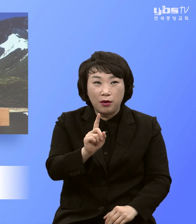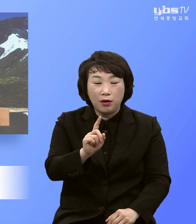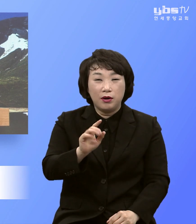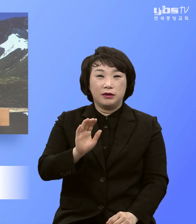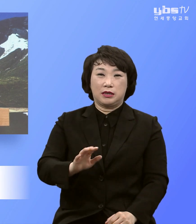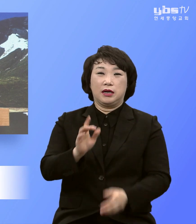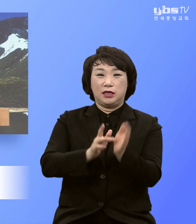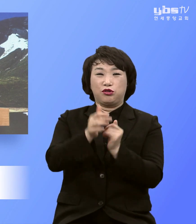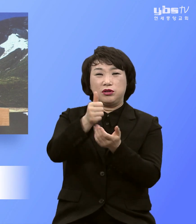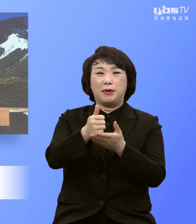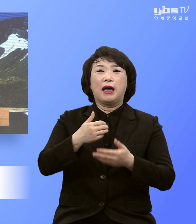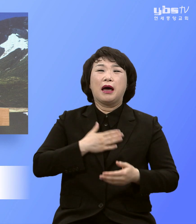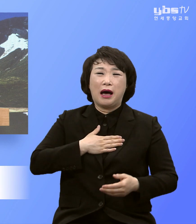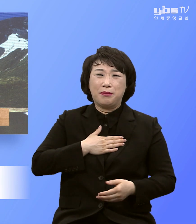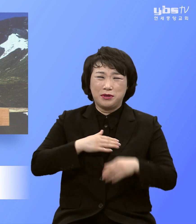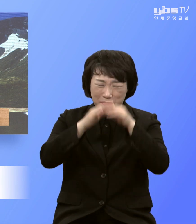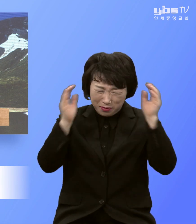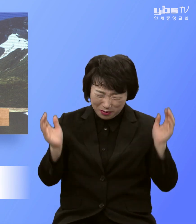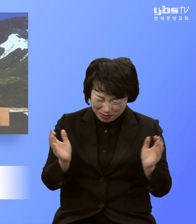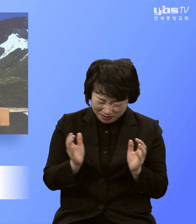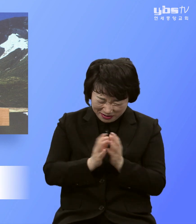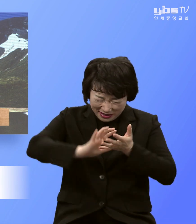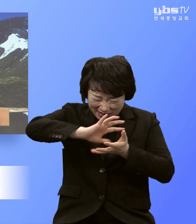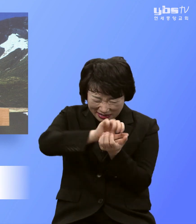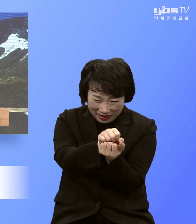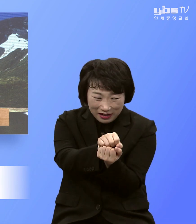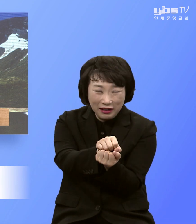가진 감정을